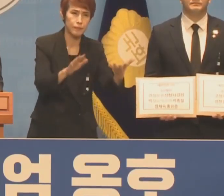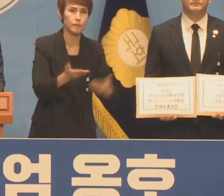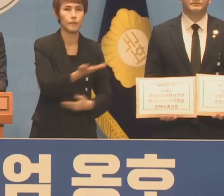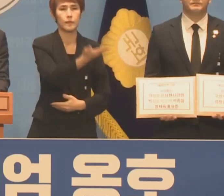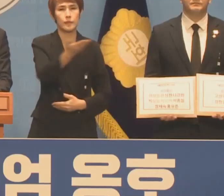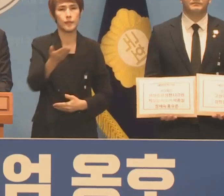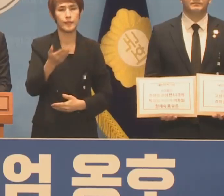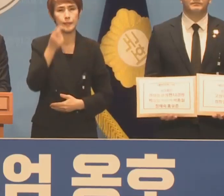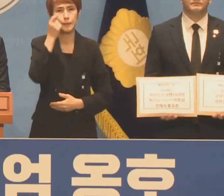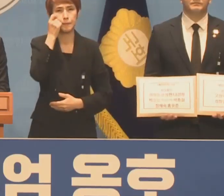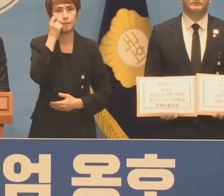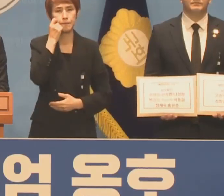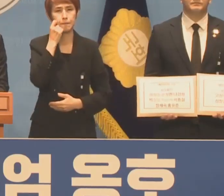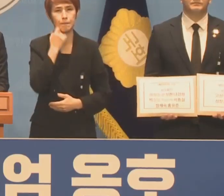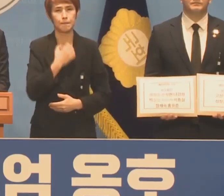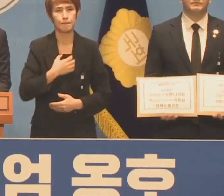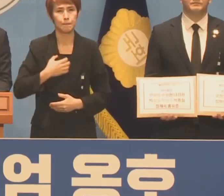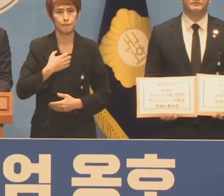표합니다.